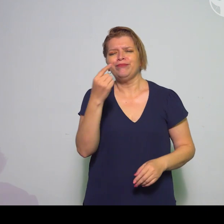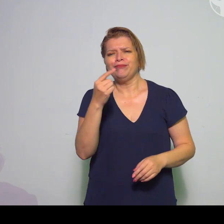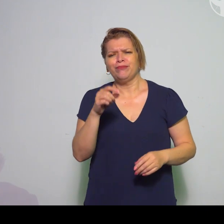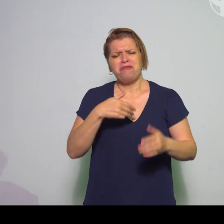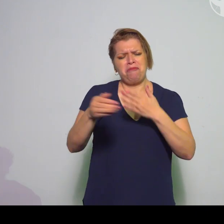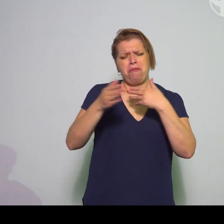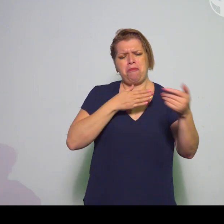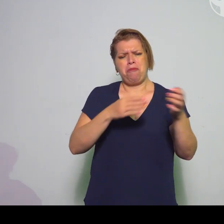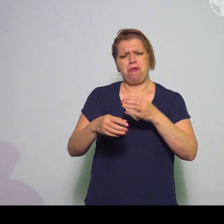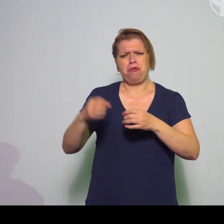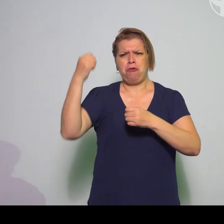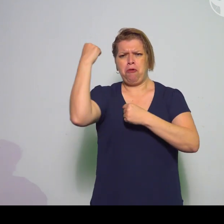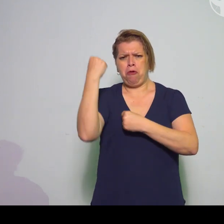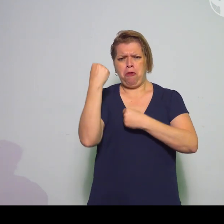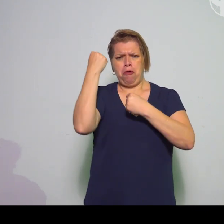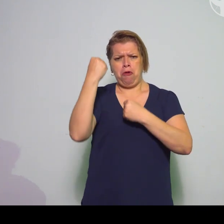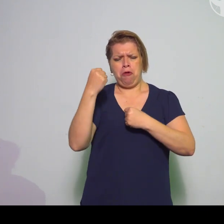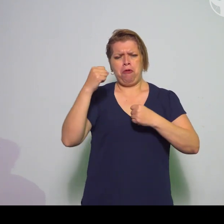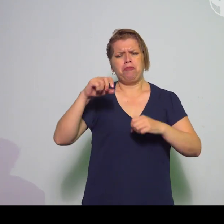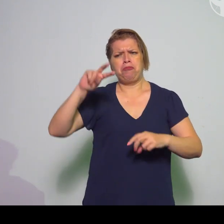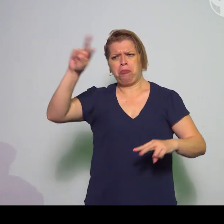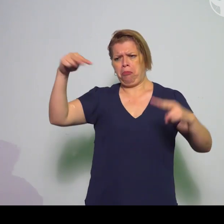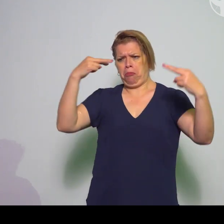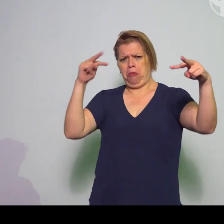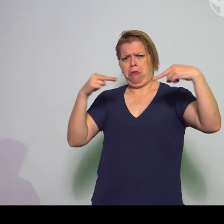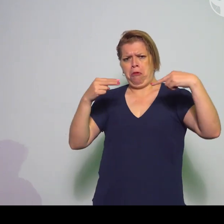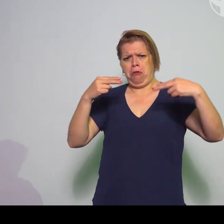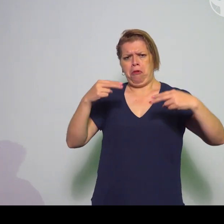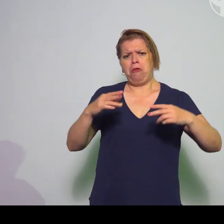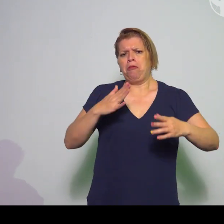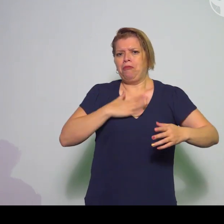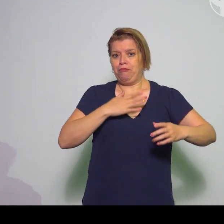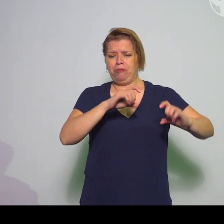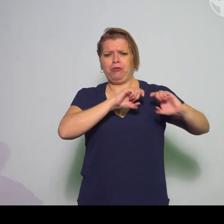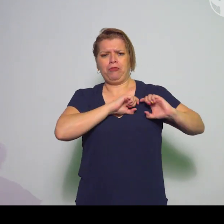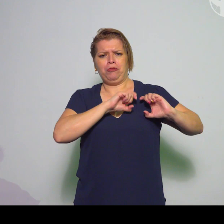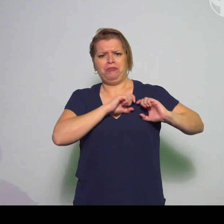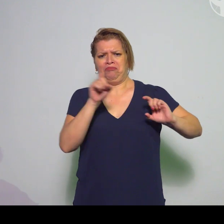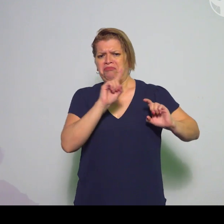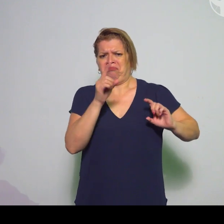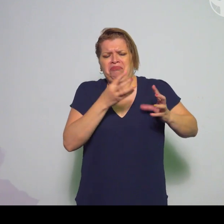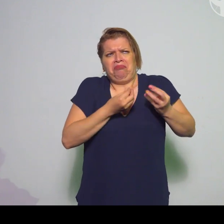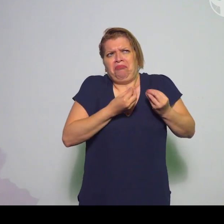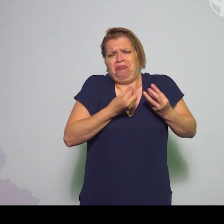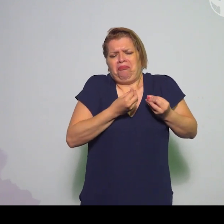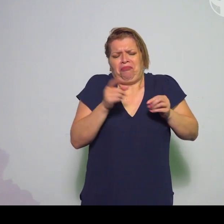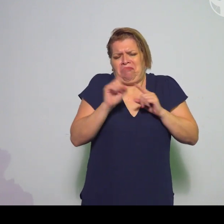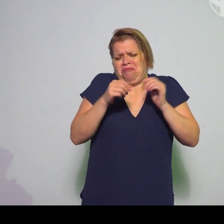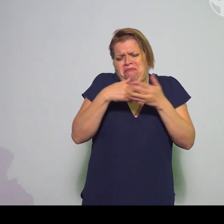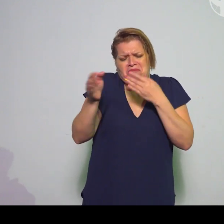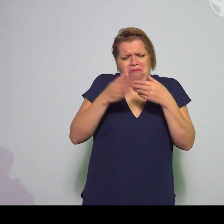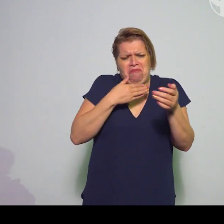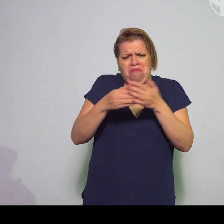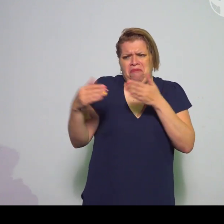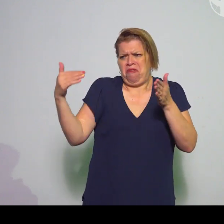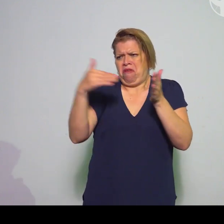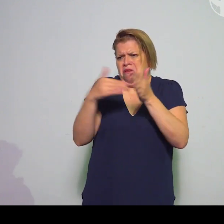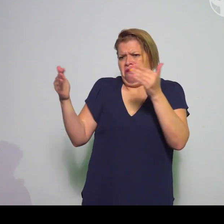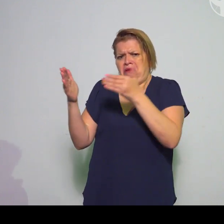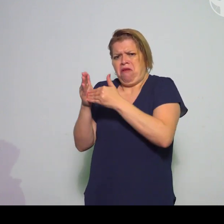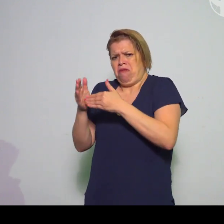un ejército poderoso me rodee, mi corazón no temerá. Aunque me